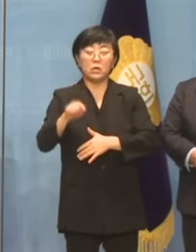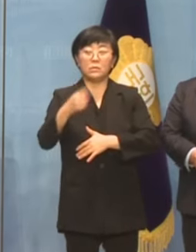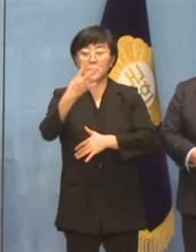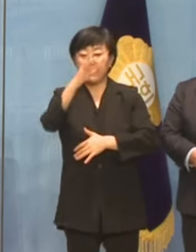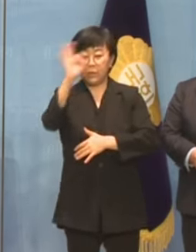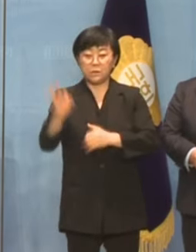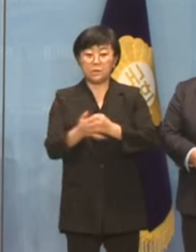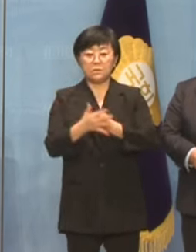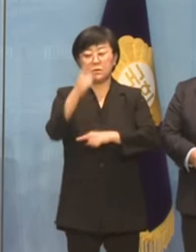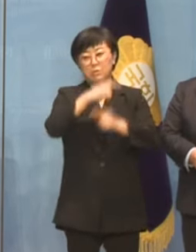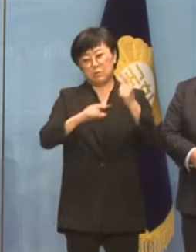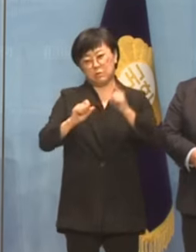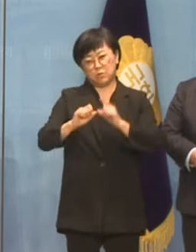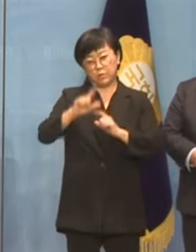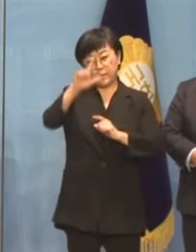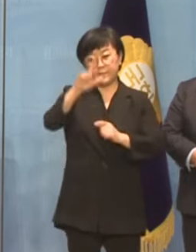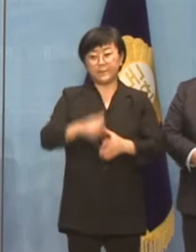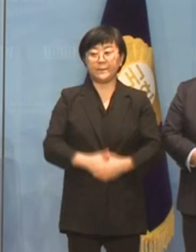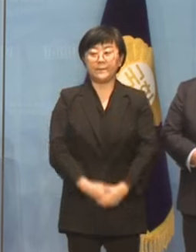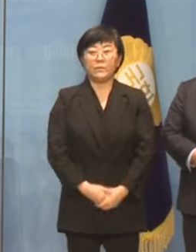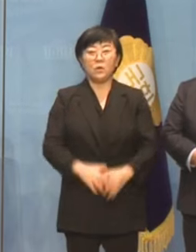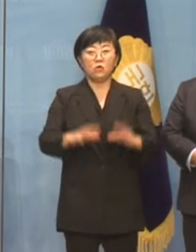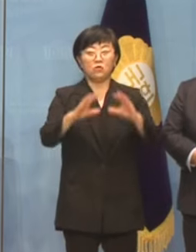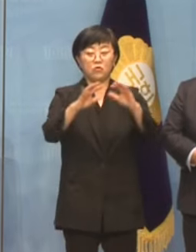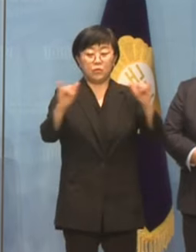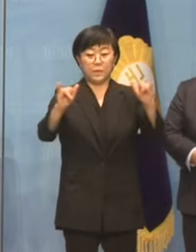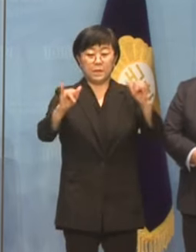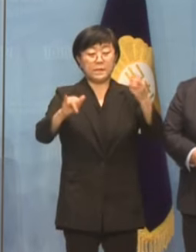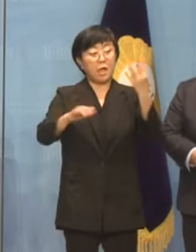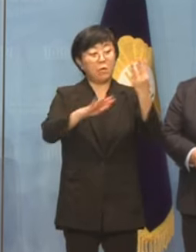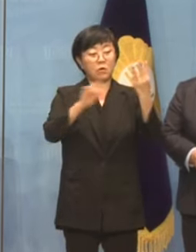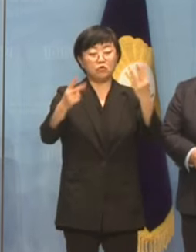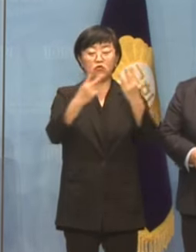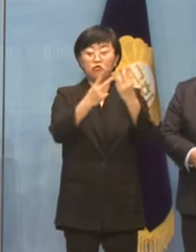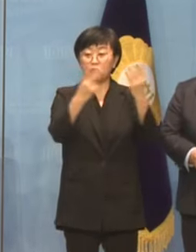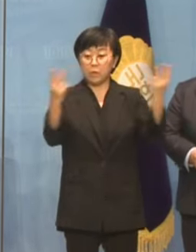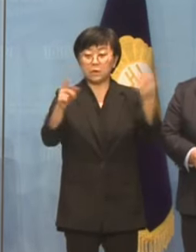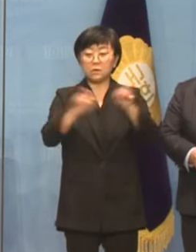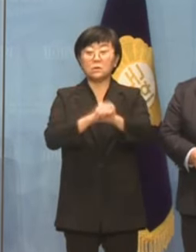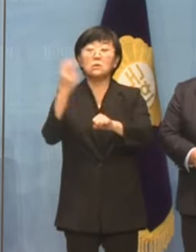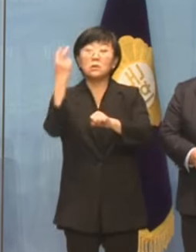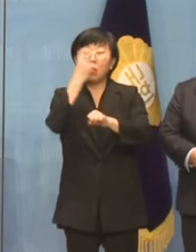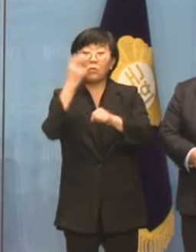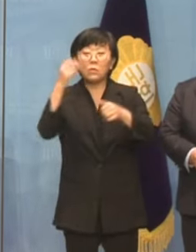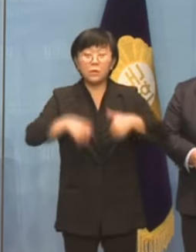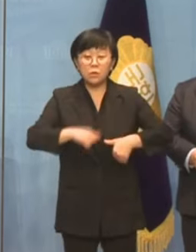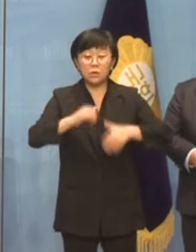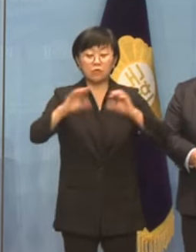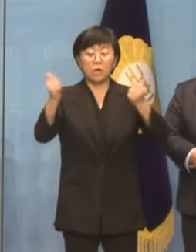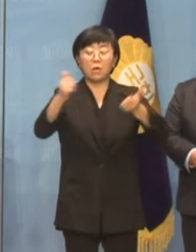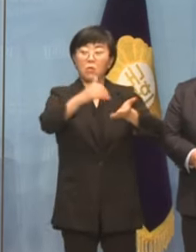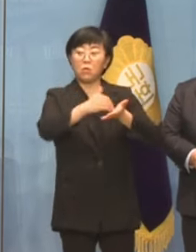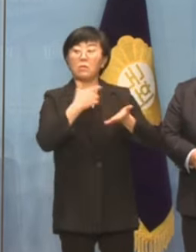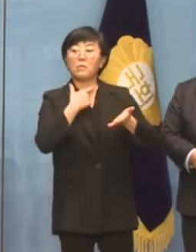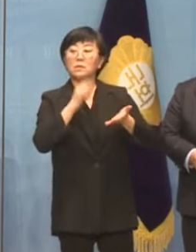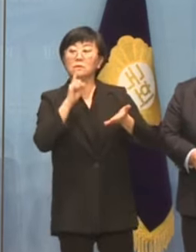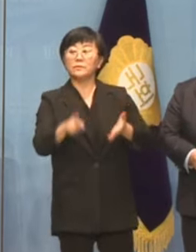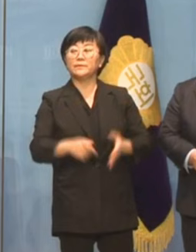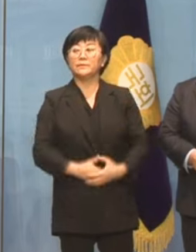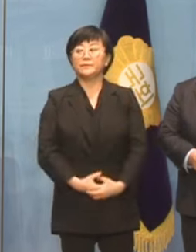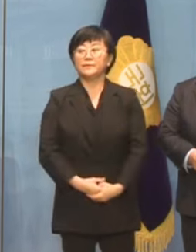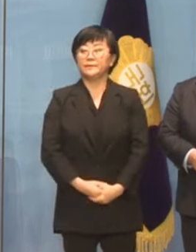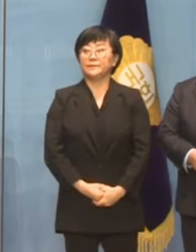66.4%로 더 높아졌습니다. 국민 3명 중 2명이 특검이 필요하다고 국회에 요구하고 있는 것입니다.